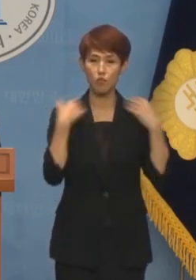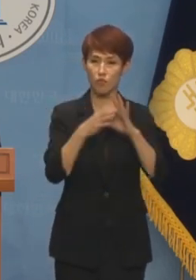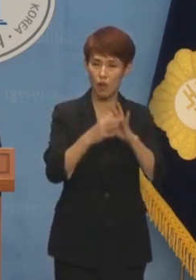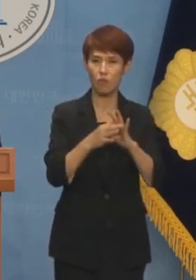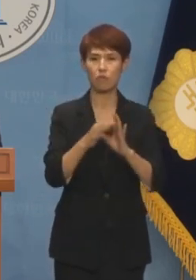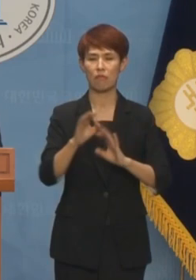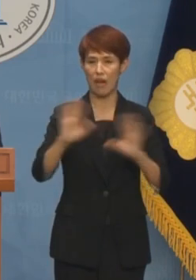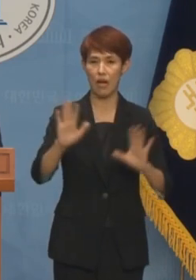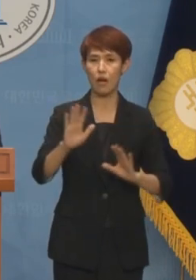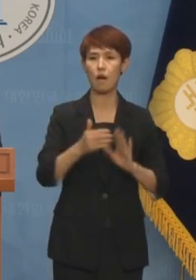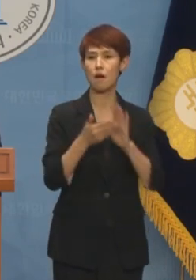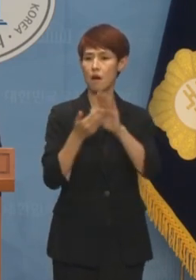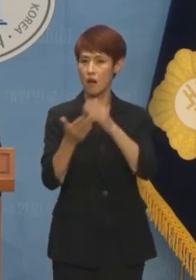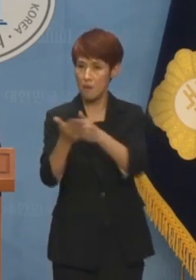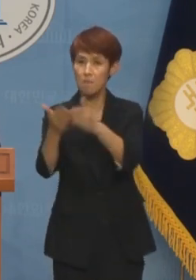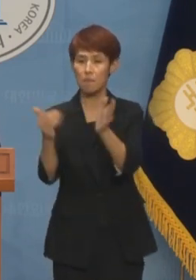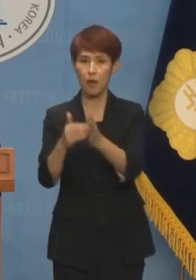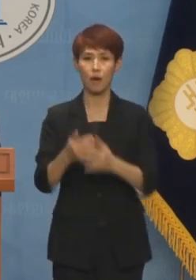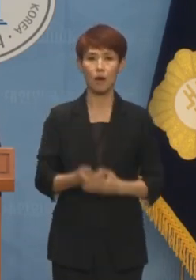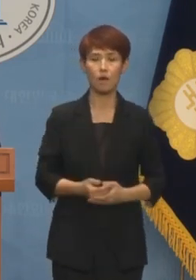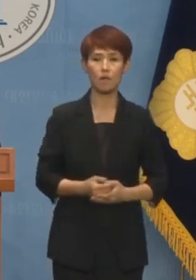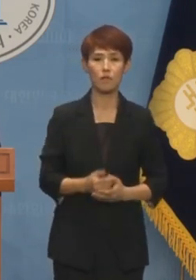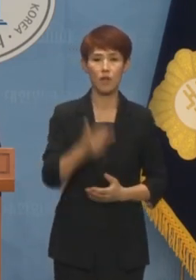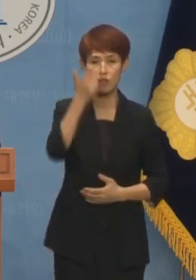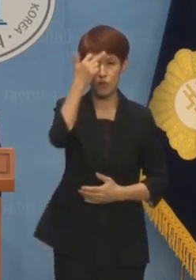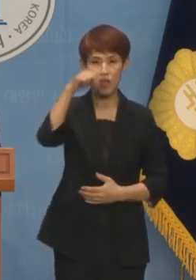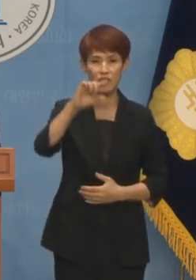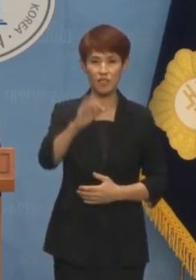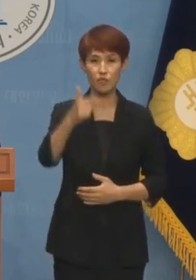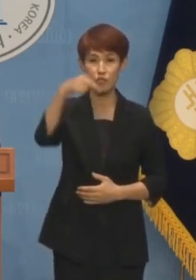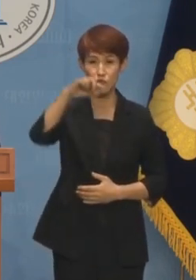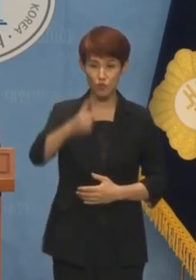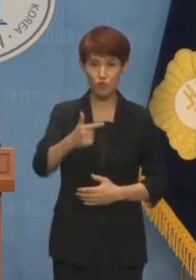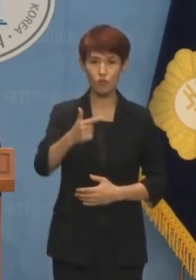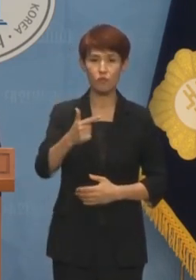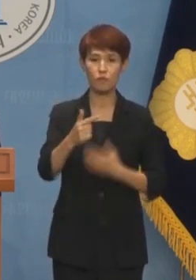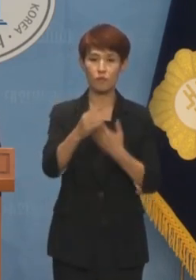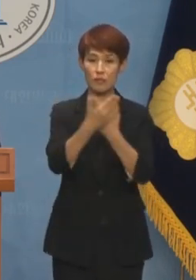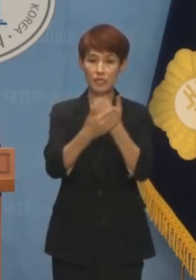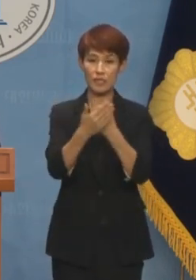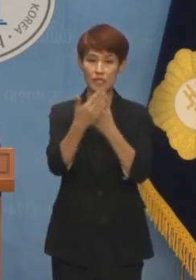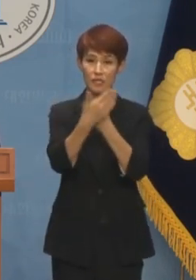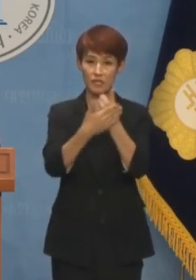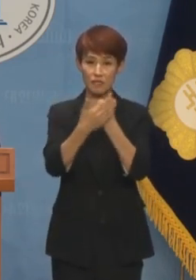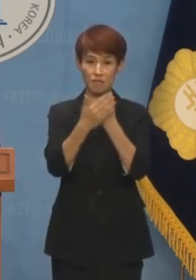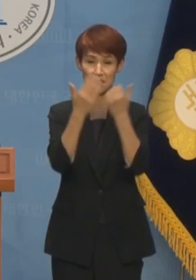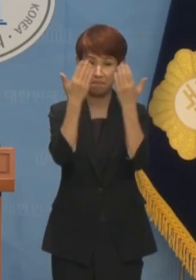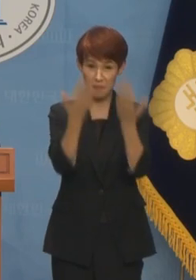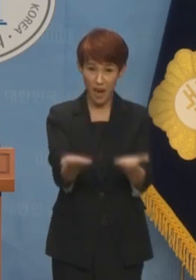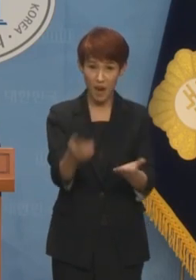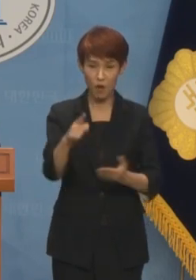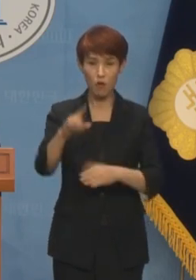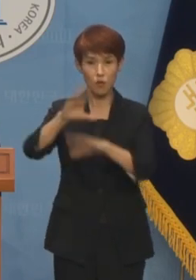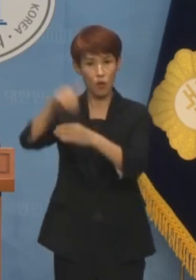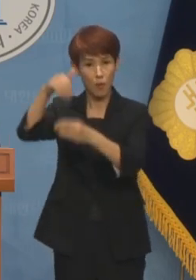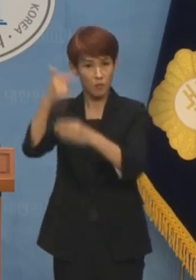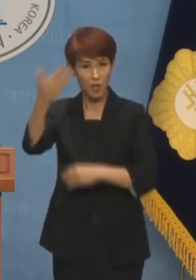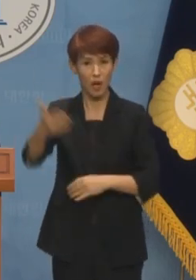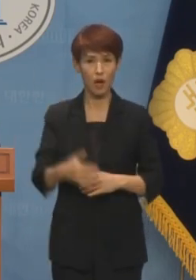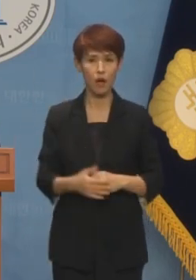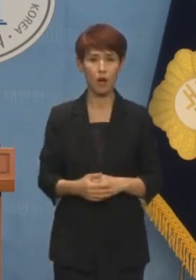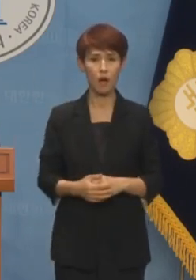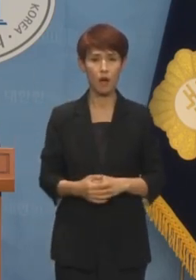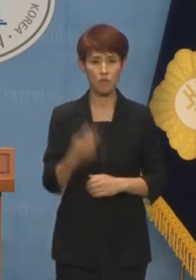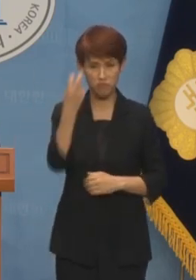이유를 댔습니다. 최은순 가석방 보도가 선거 관련 방송입니까? 심의